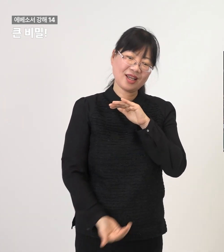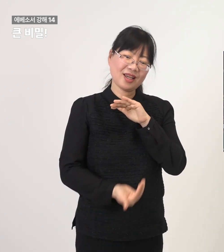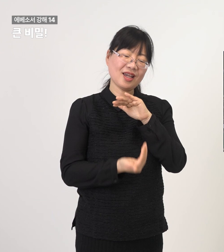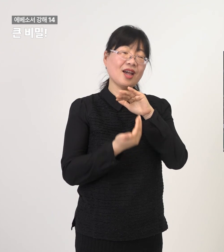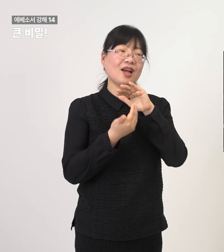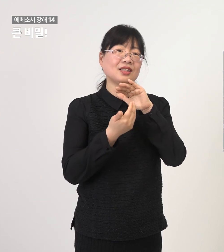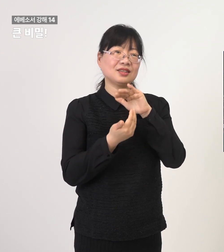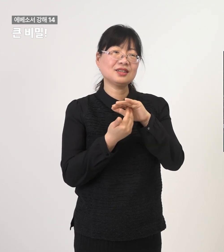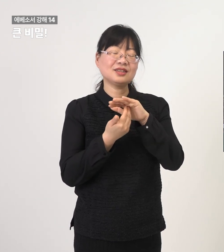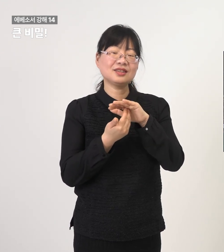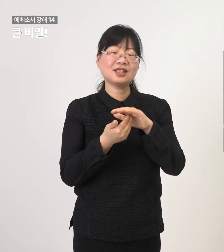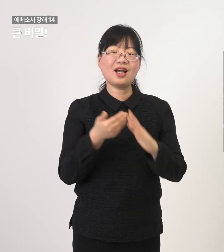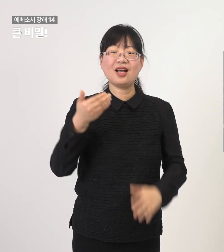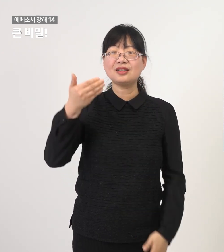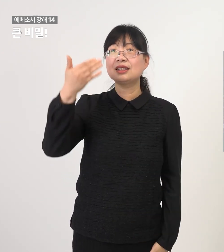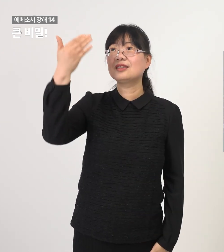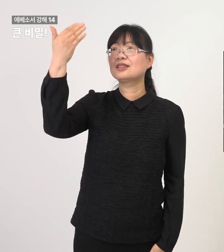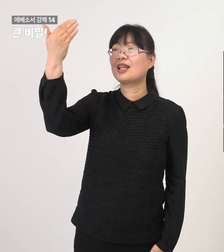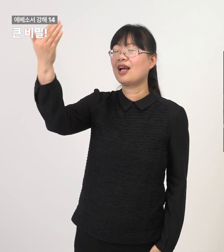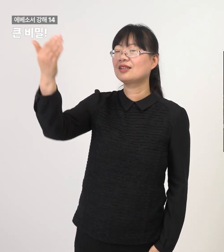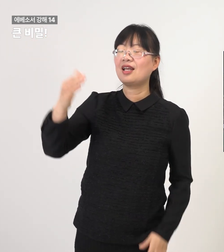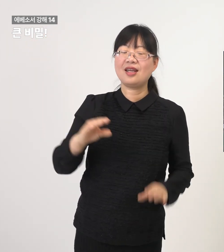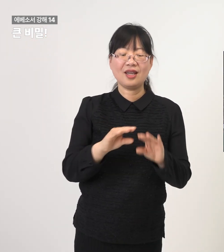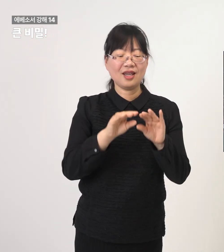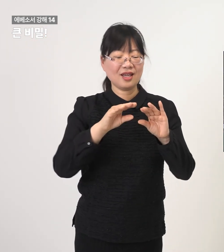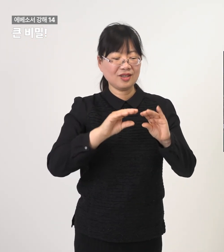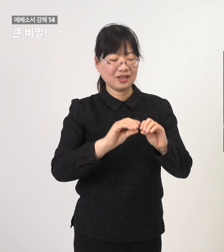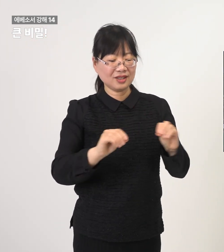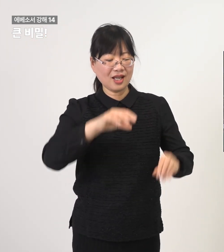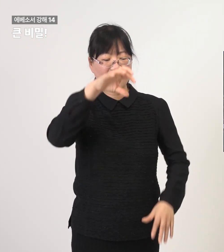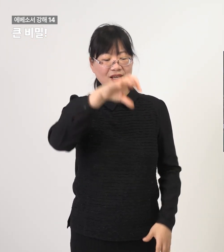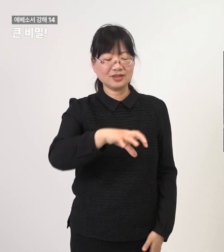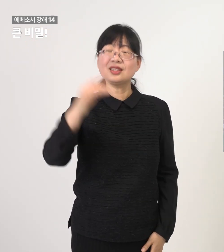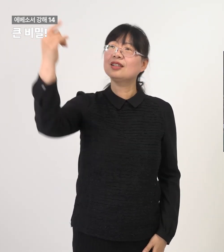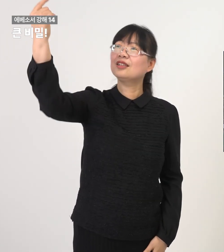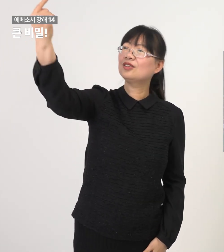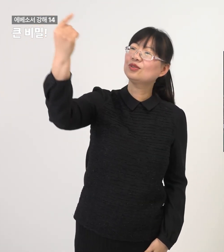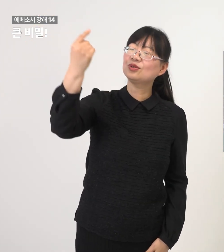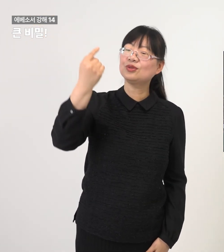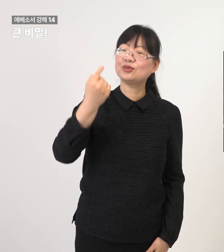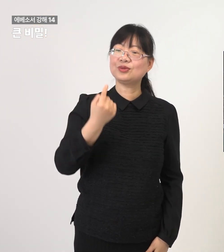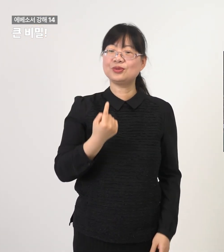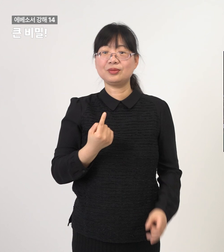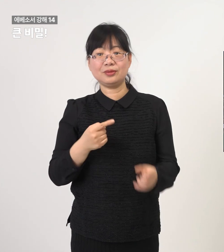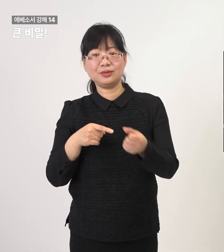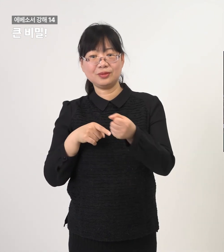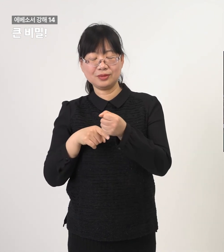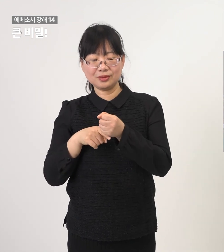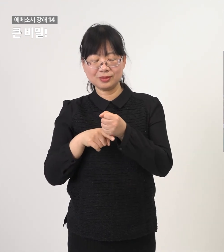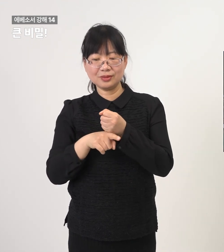이루셨네 그가 이 땅에 오신 이유